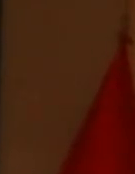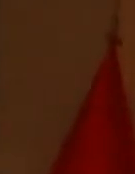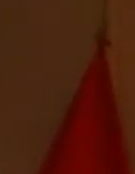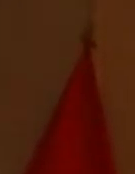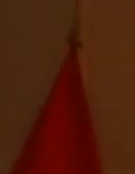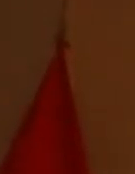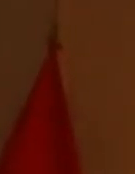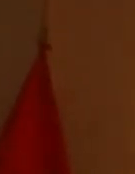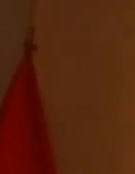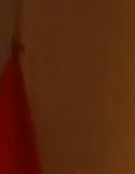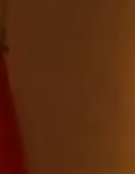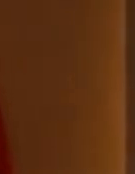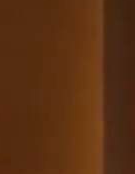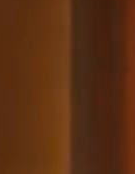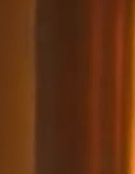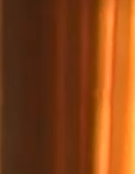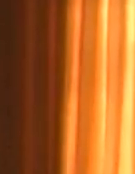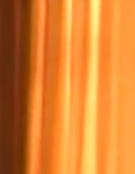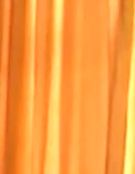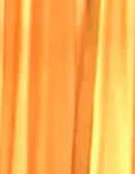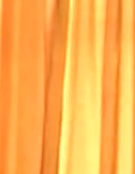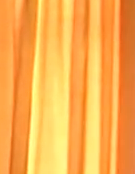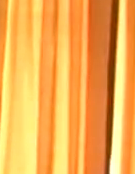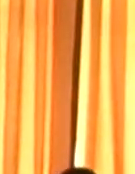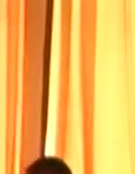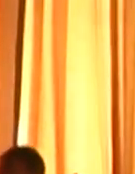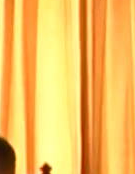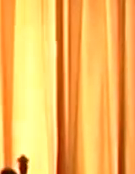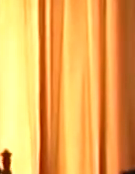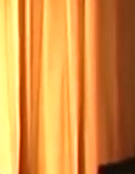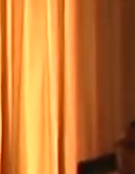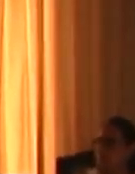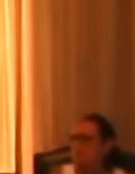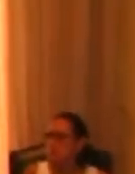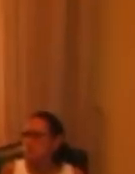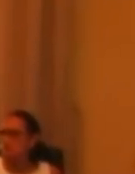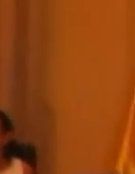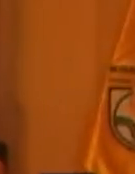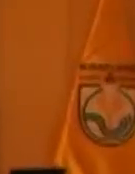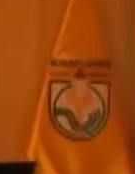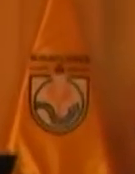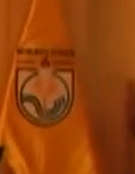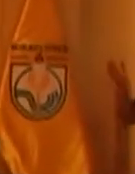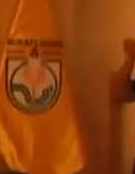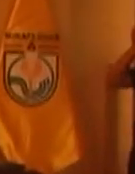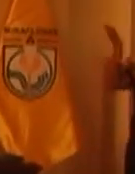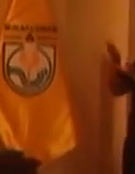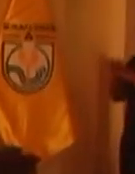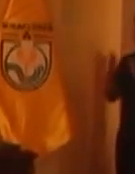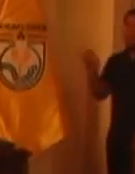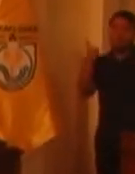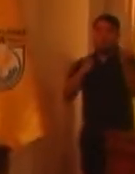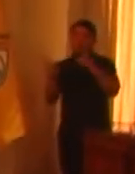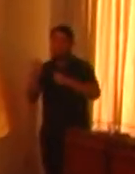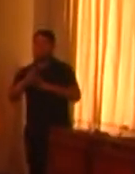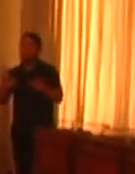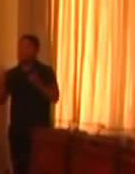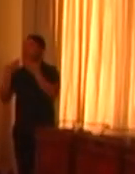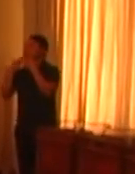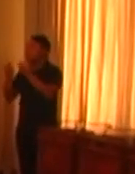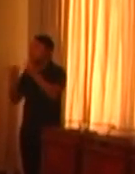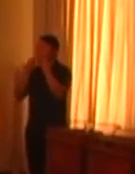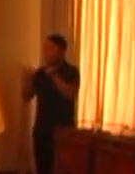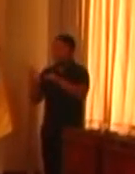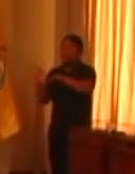exposición. No sé si hay alguna pregunta de algún miembro del Consejo que se quiera realizar en estos momentos. Si no hay preguntas, agradecemos y